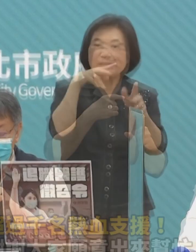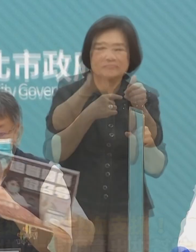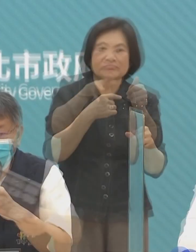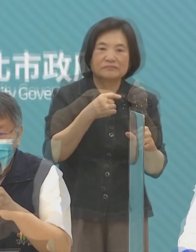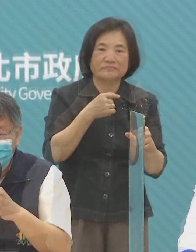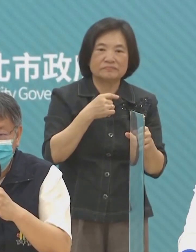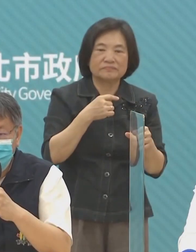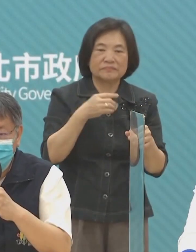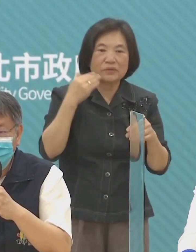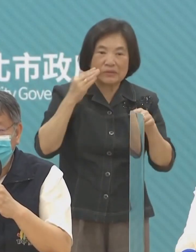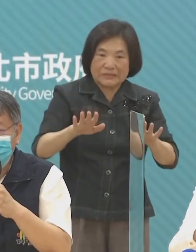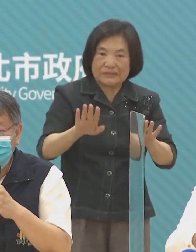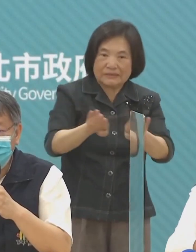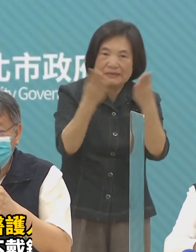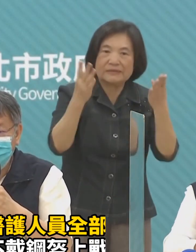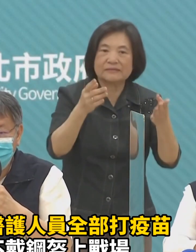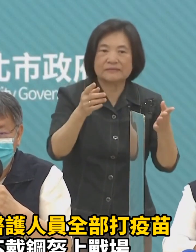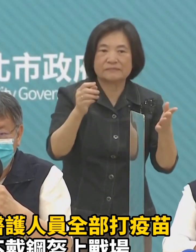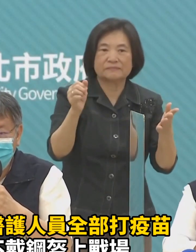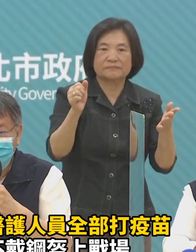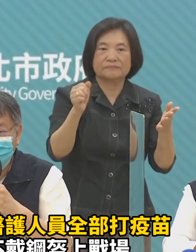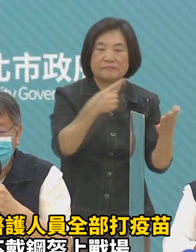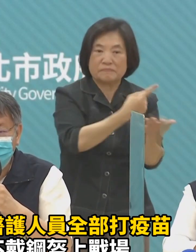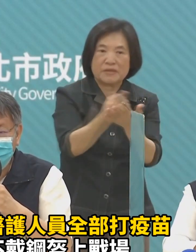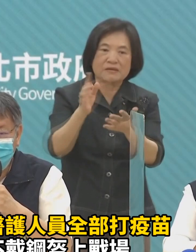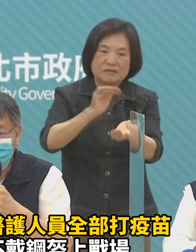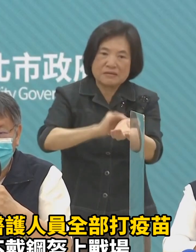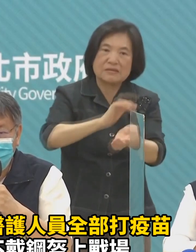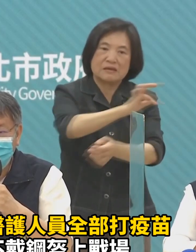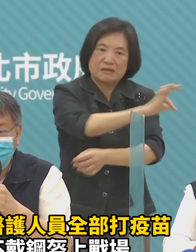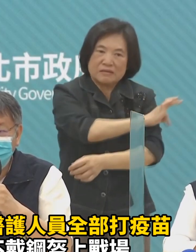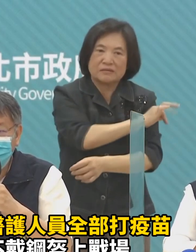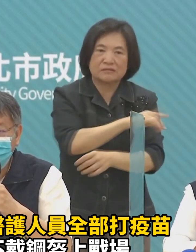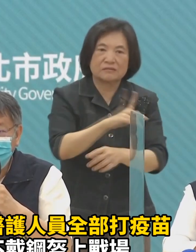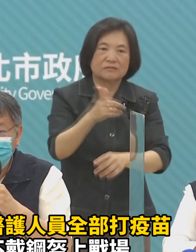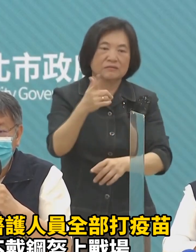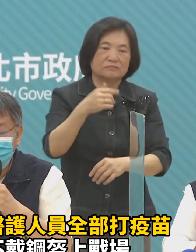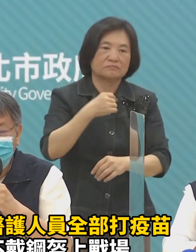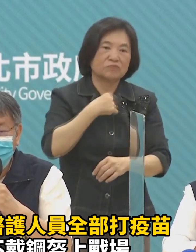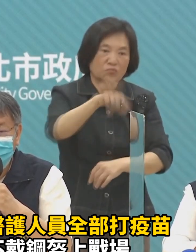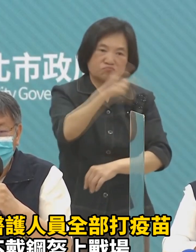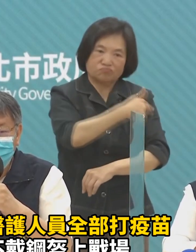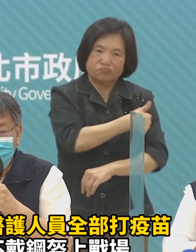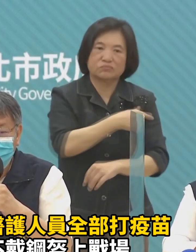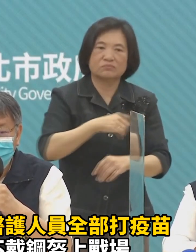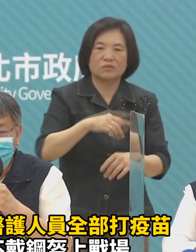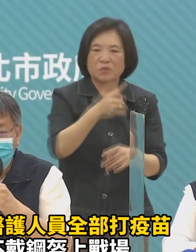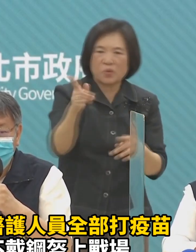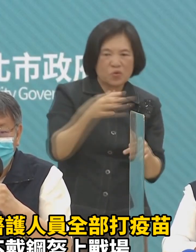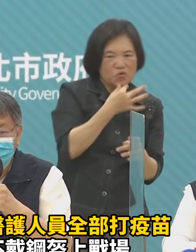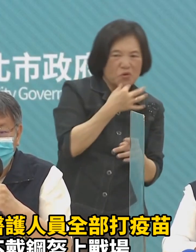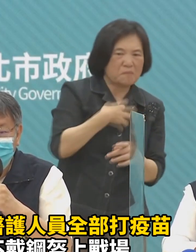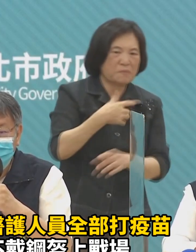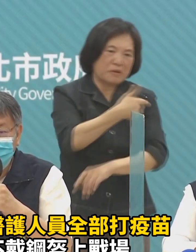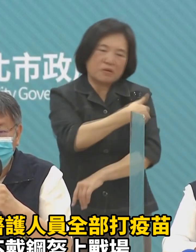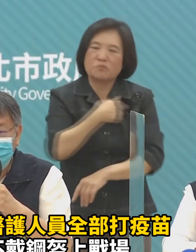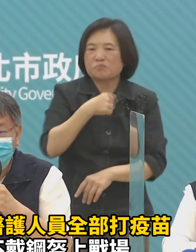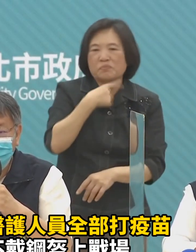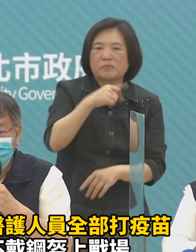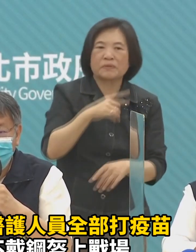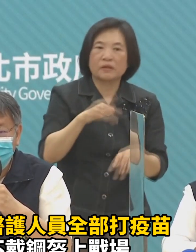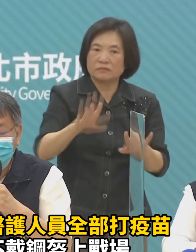上去，从现在开始，所有的医护人员全部去打疫苗。因为这个哈，你不去打疫苗，就好像